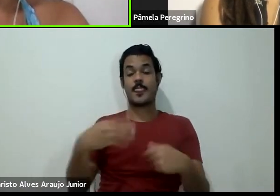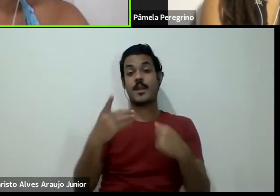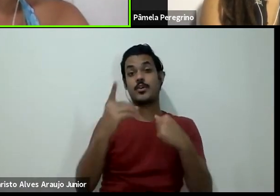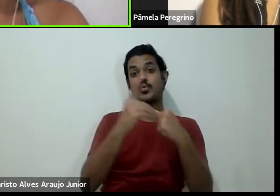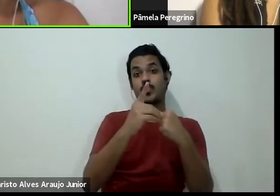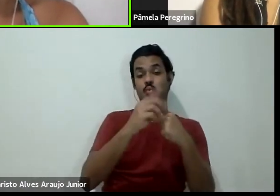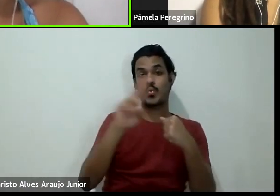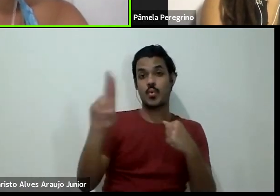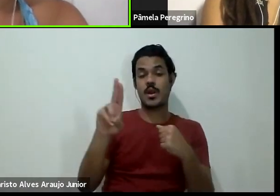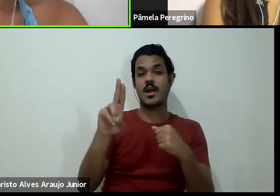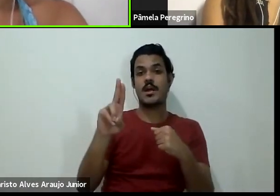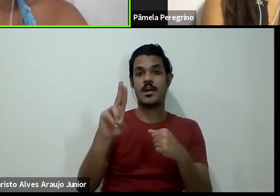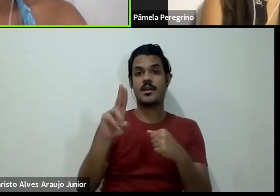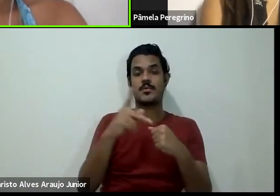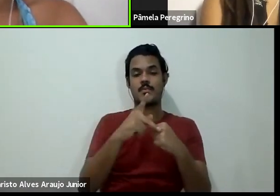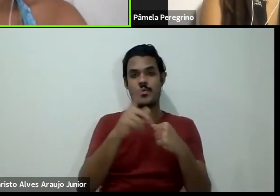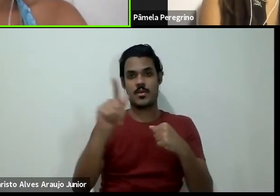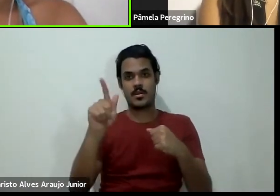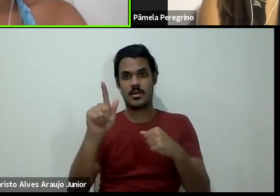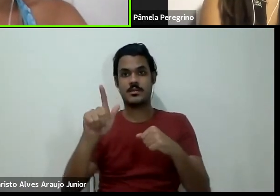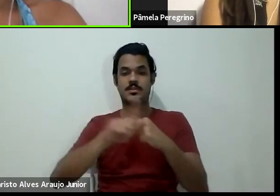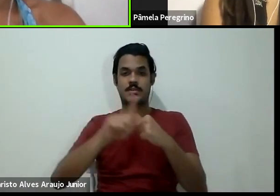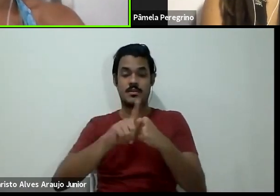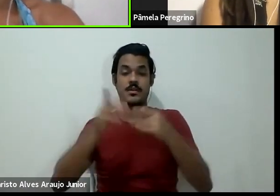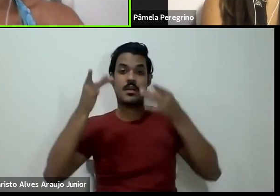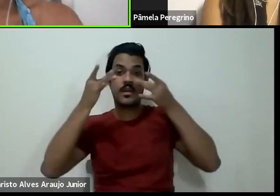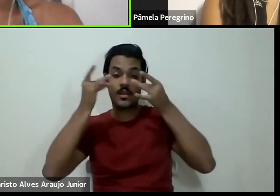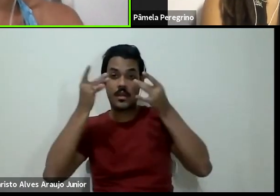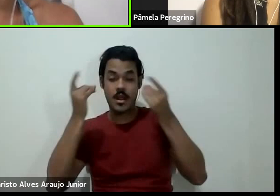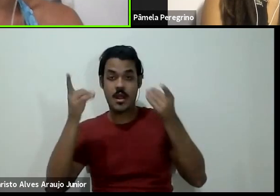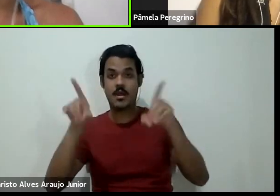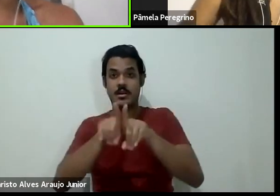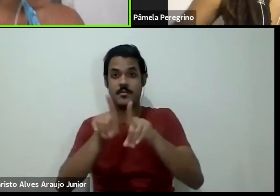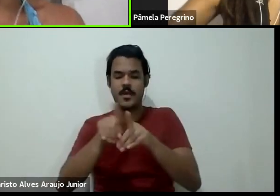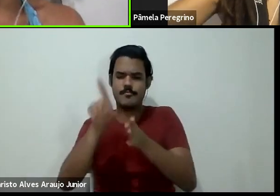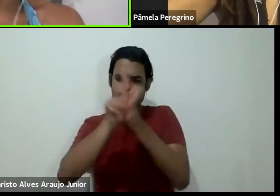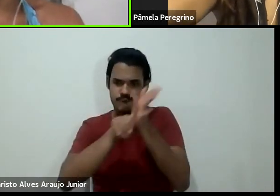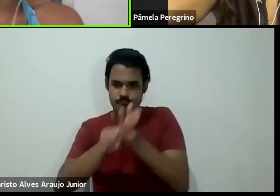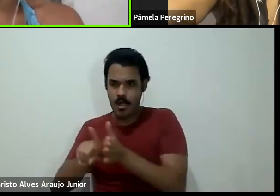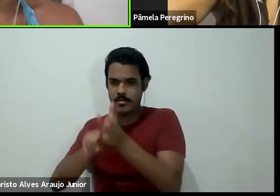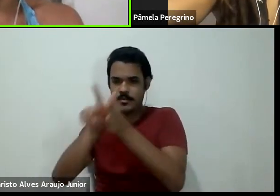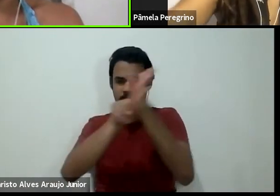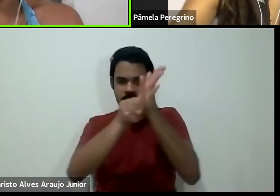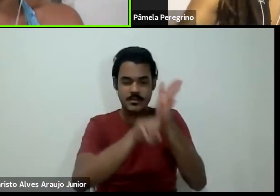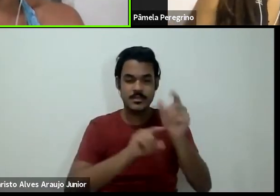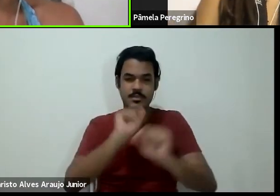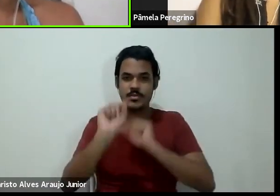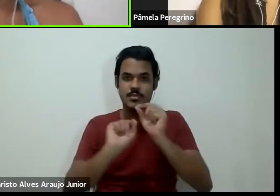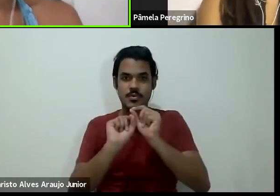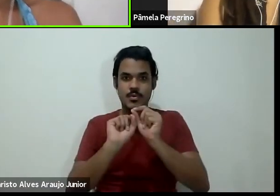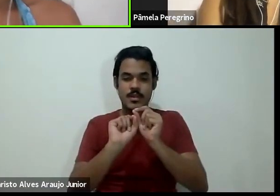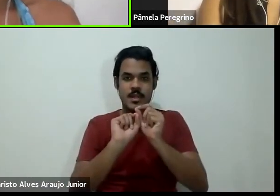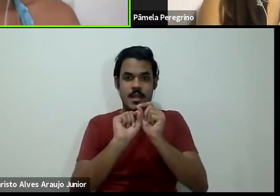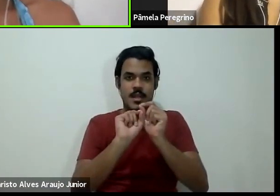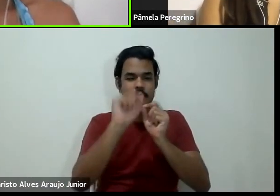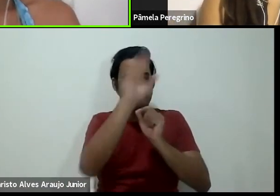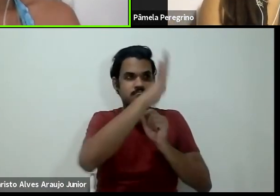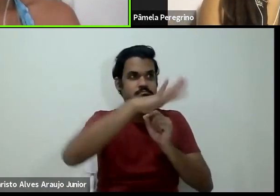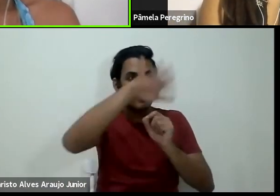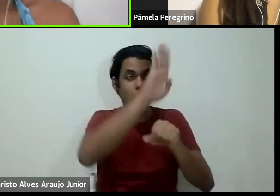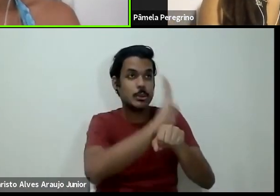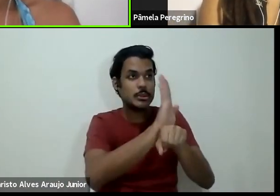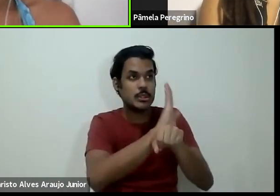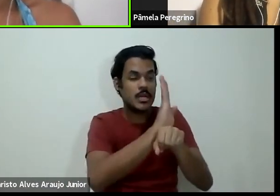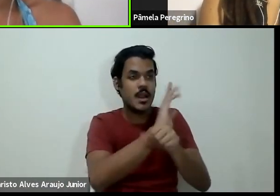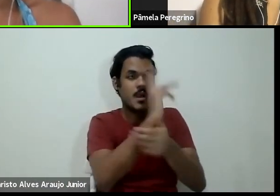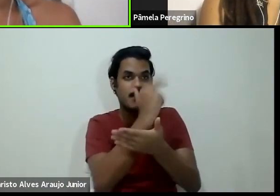Programa de Pós-Graduação em Artes Cênicas da UFRJ, onde pesquisa relações entre a cenografia, o cinema de animação